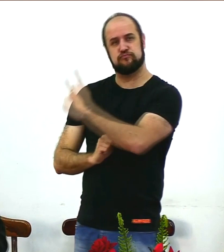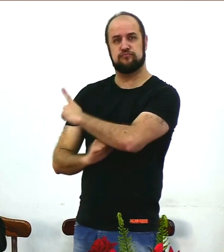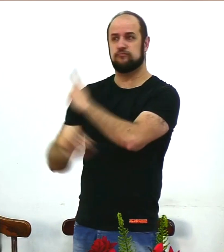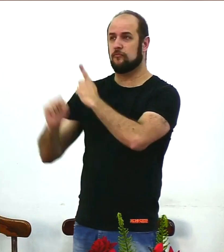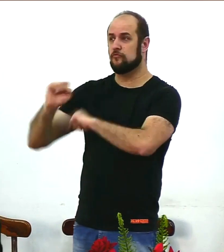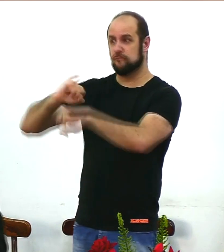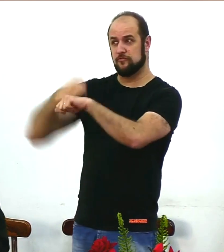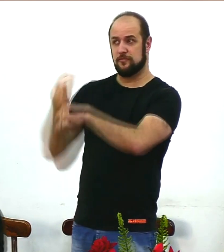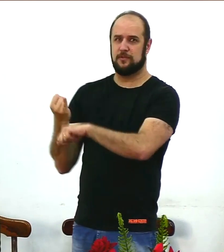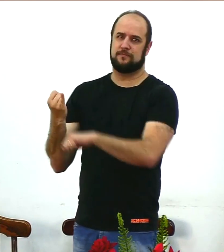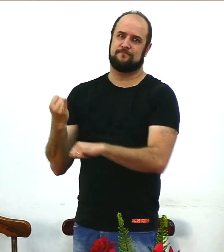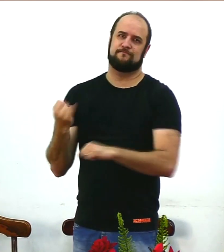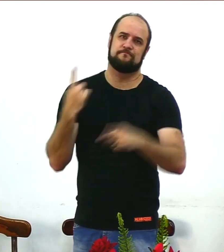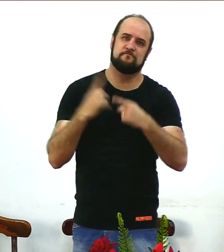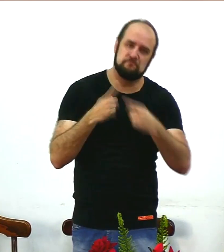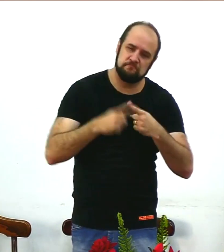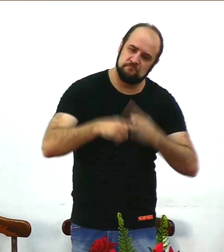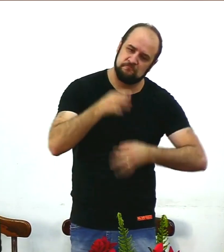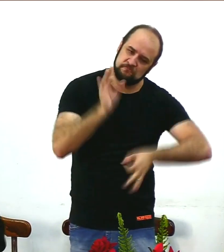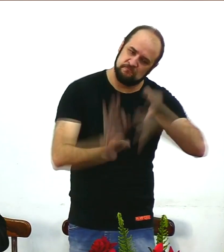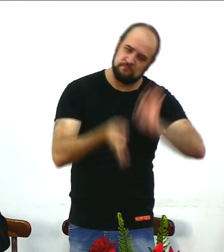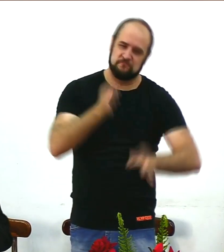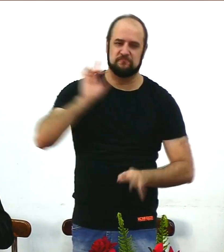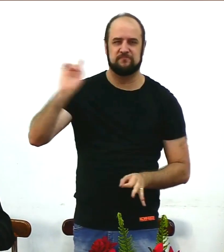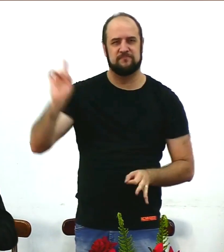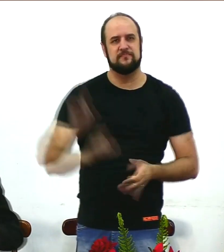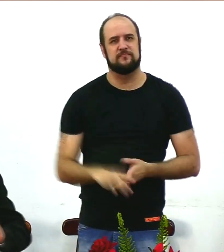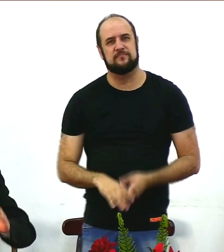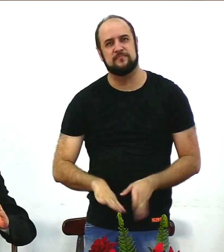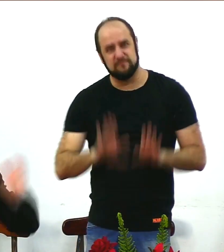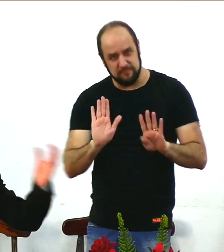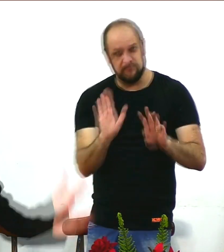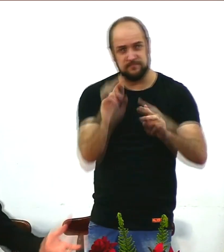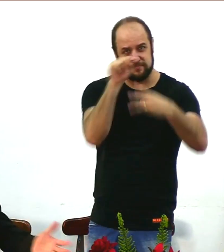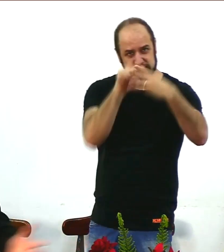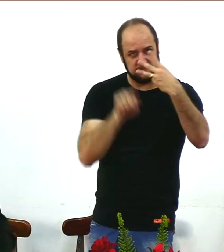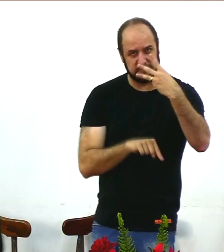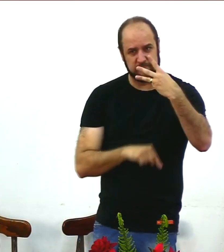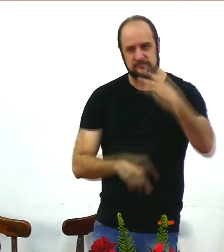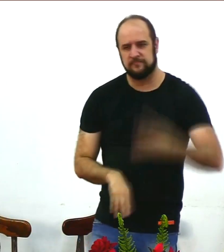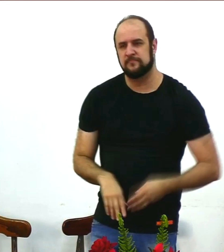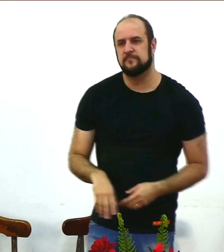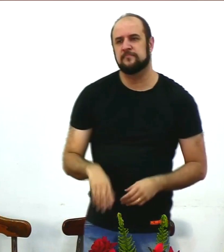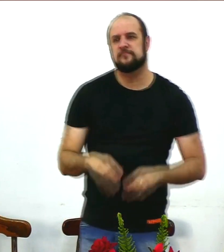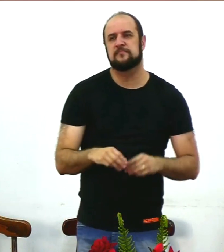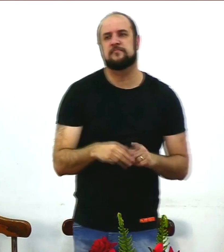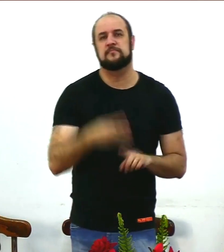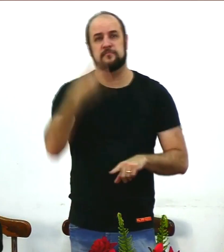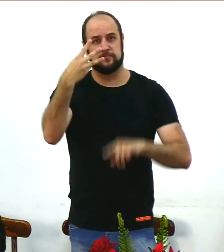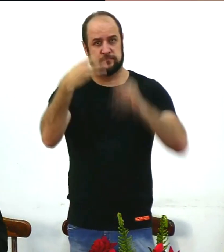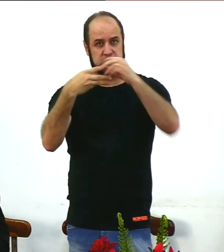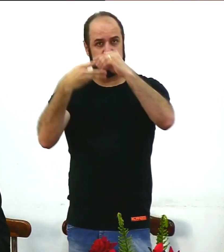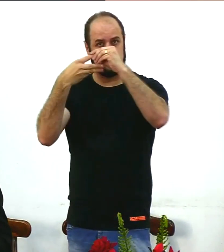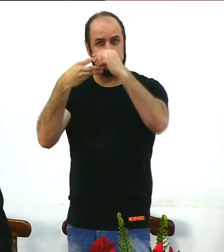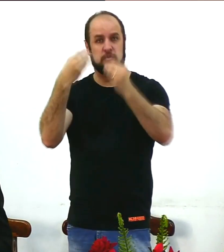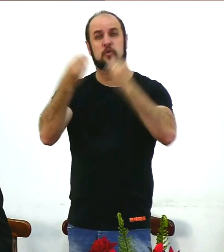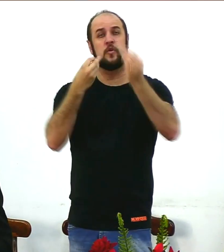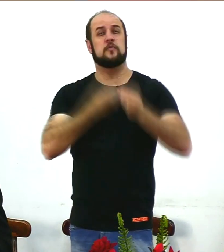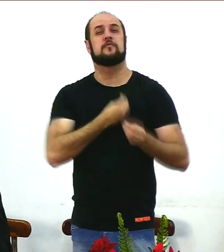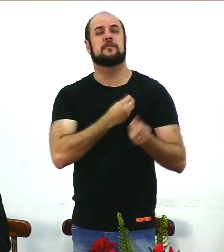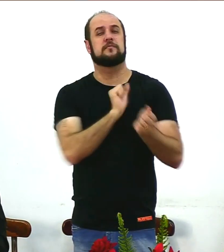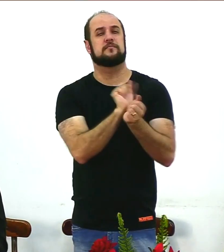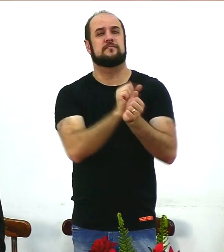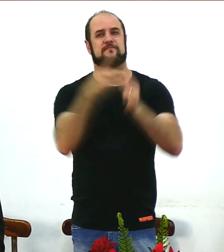puxa vida, mas como ele fez essa oração? Eu digo para você, Deus ouviu essa oração e Deus